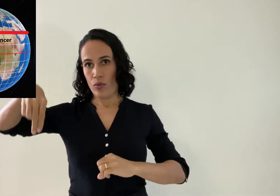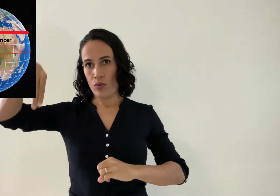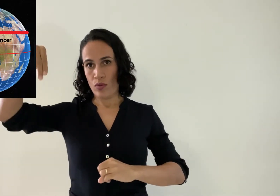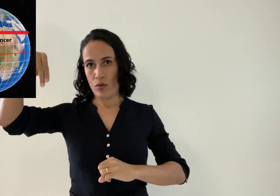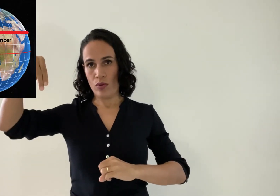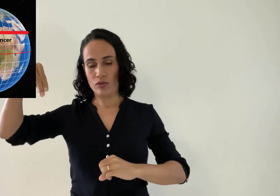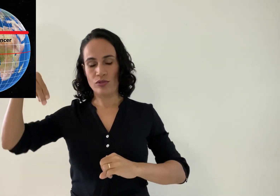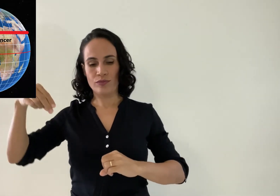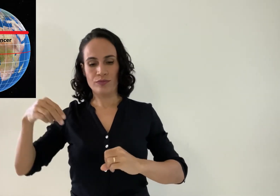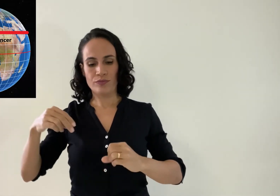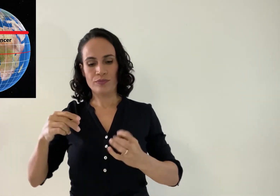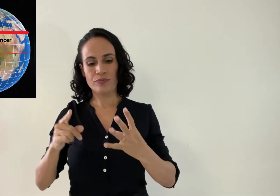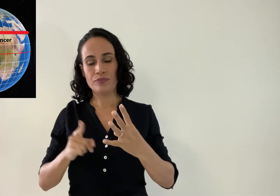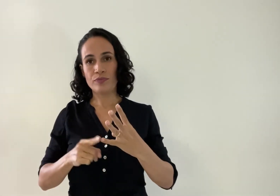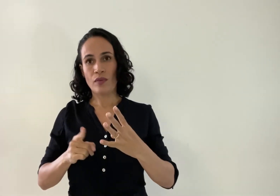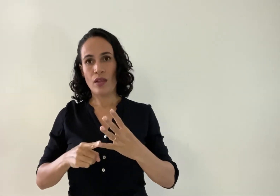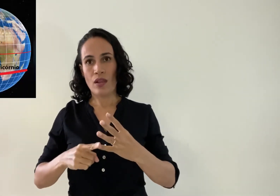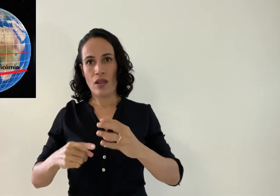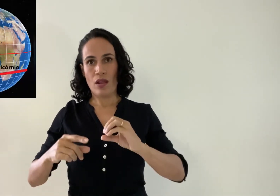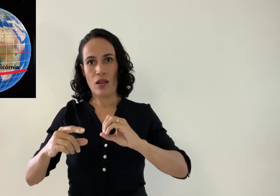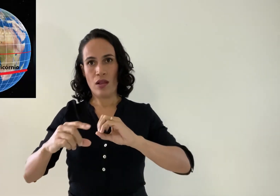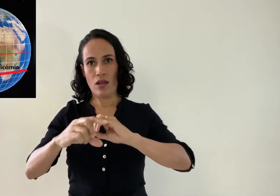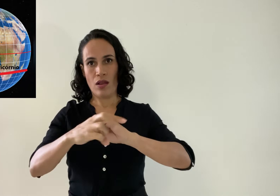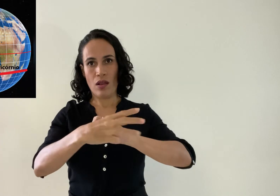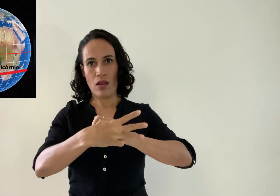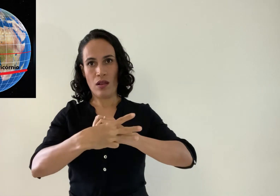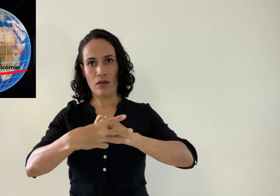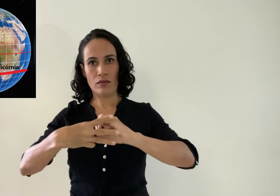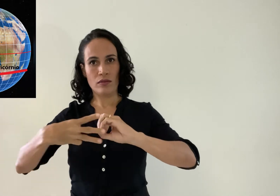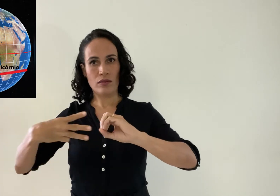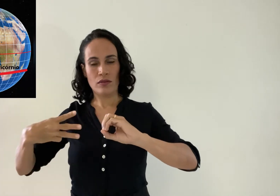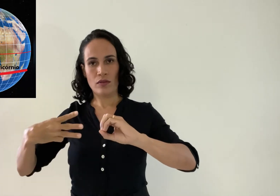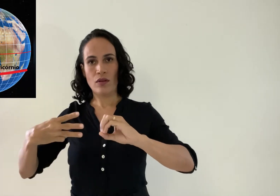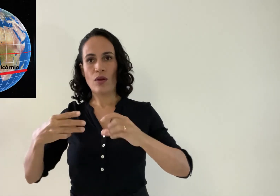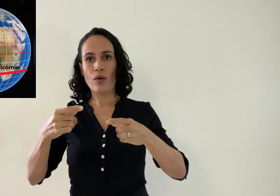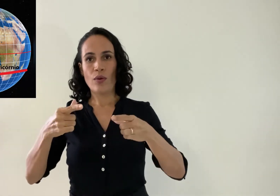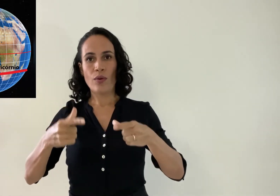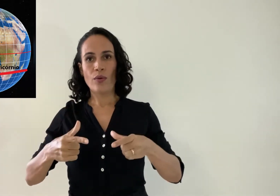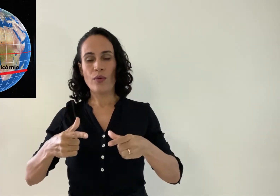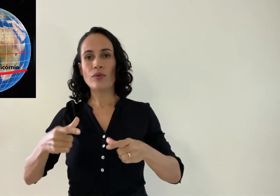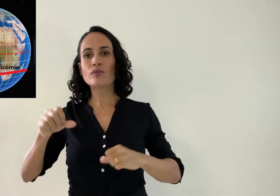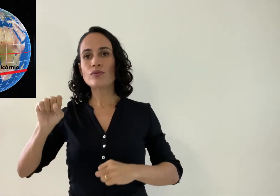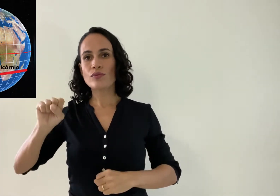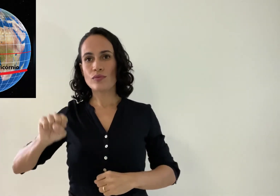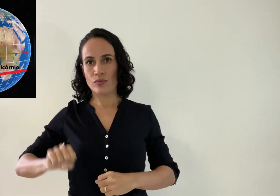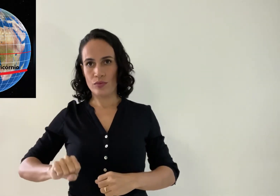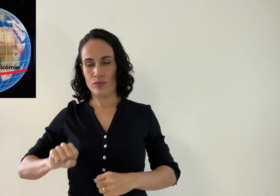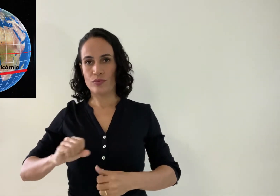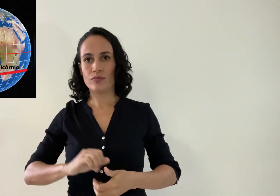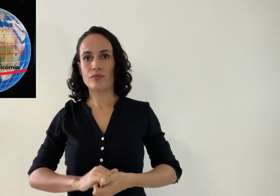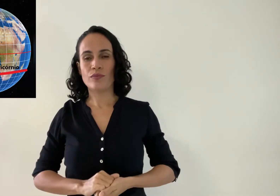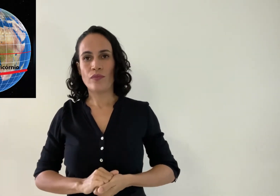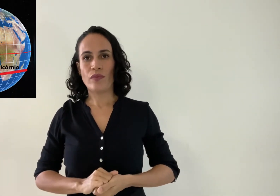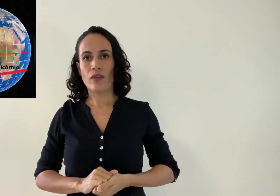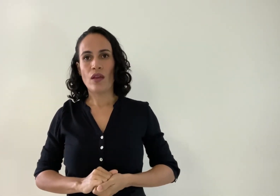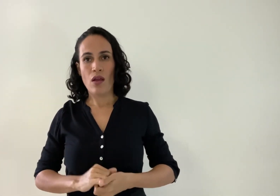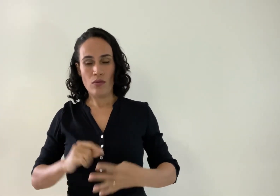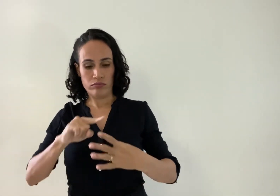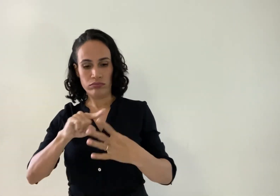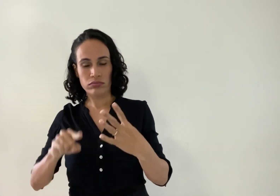o homem a se localizar no planeta. Hoje, com os GPS, com os satélites, com todo o aparato que a gente tem tecnológico,